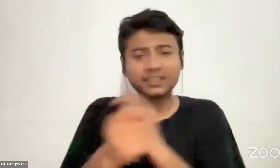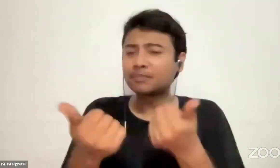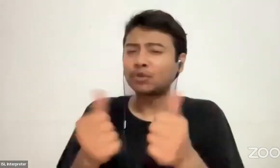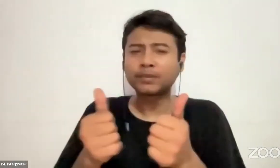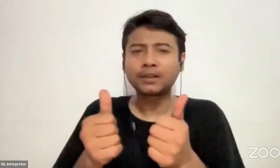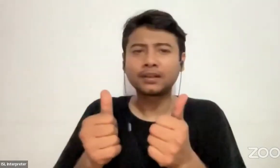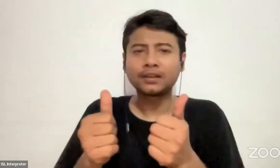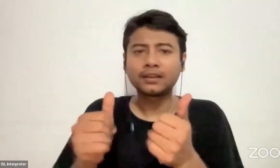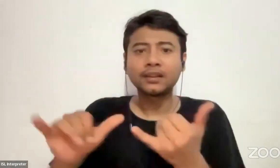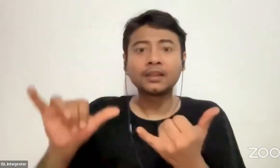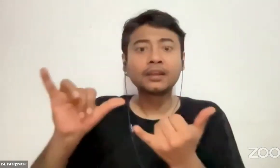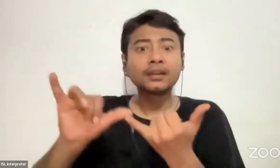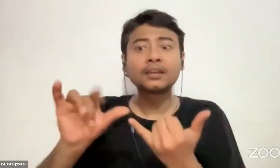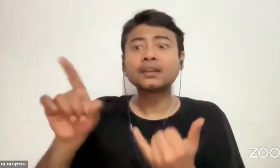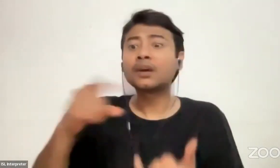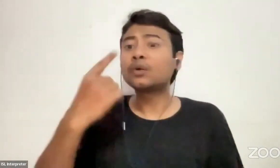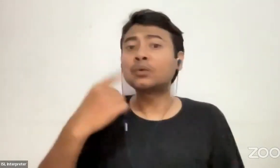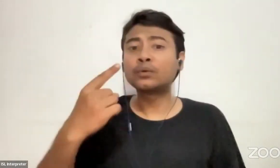सुप्रीम पर्सनालिटी,